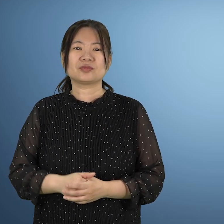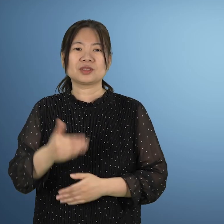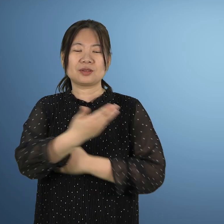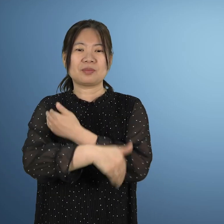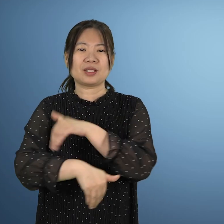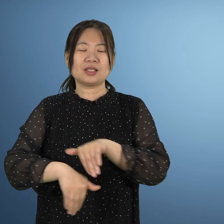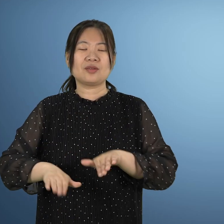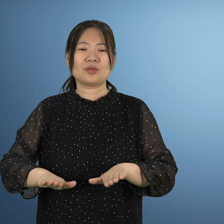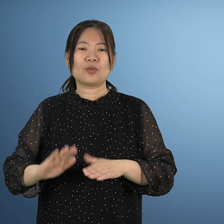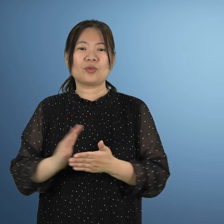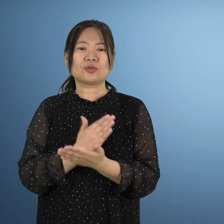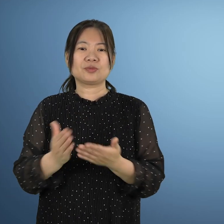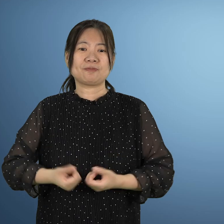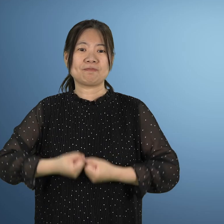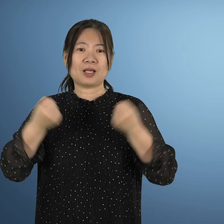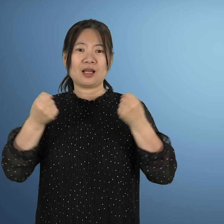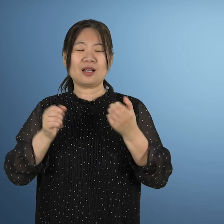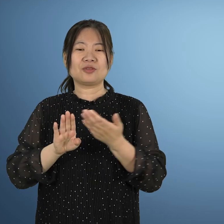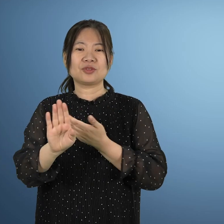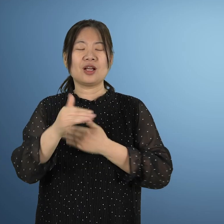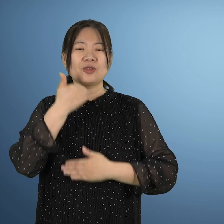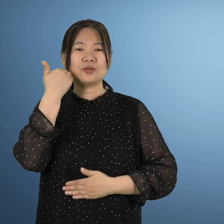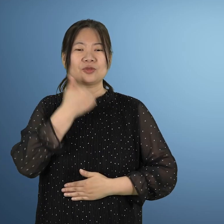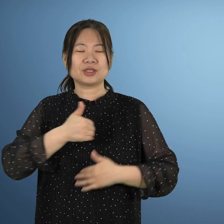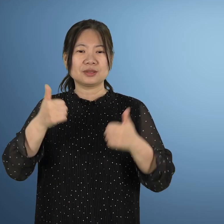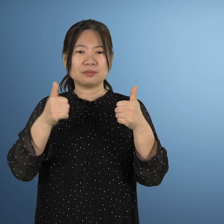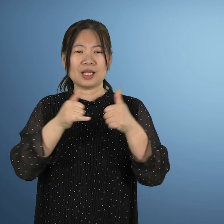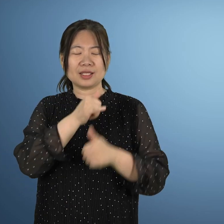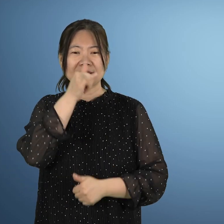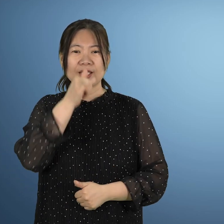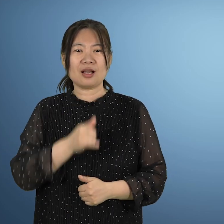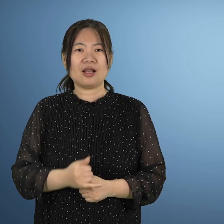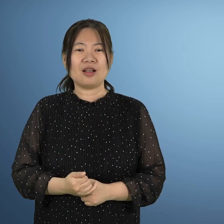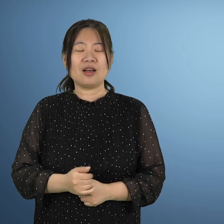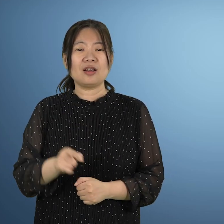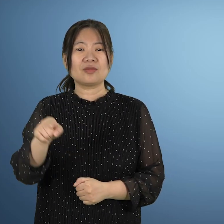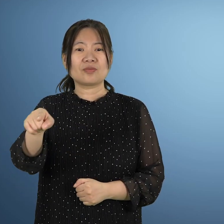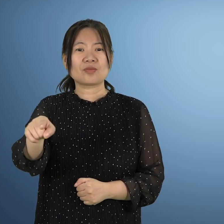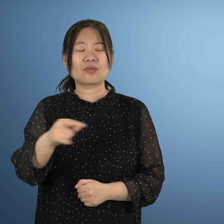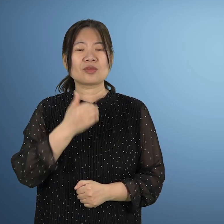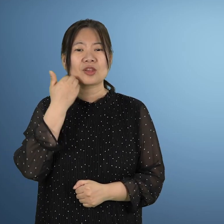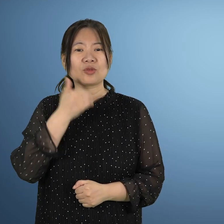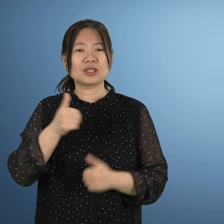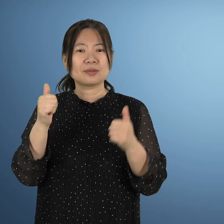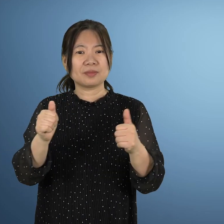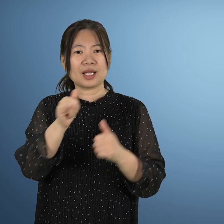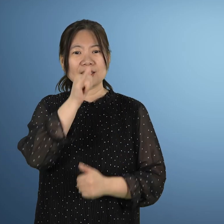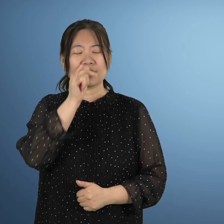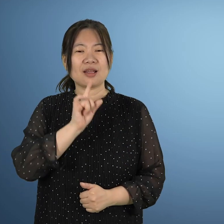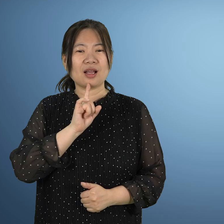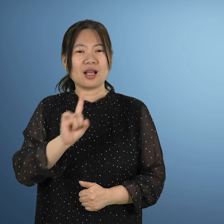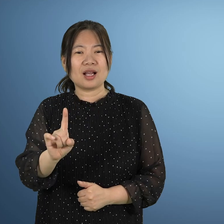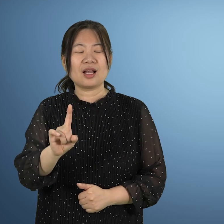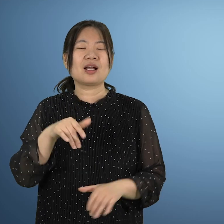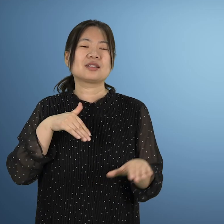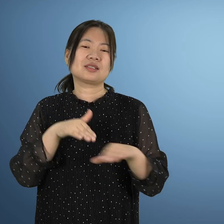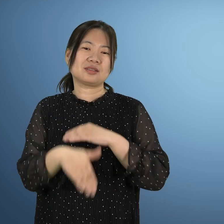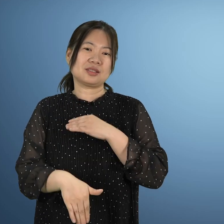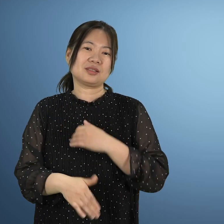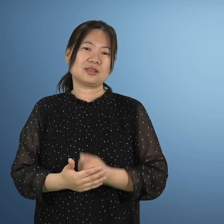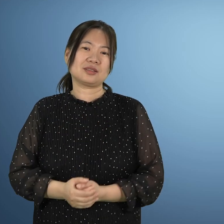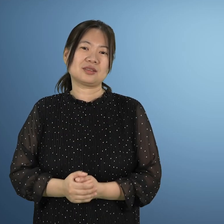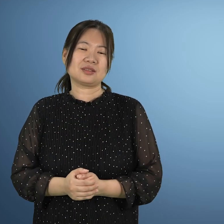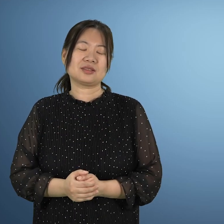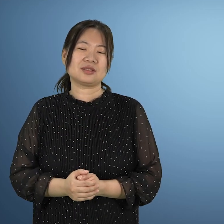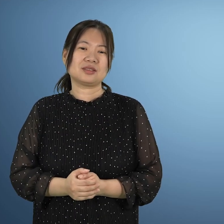배제하고 구분짓고 누구를 심판한 거다, 저 죄나든 누구를 심판한 거다, 이런 식으로